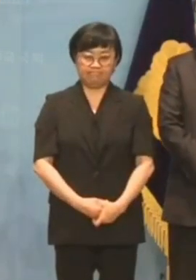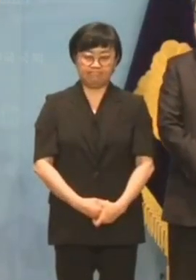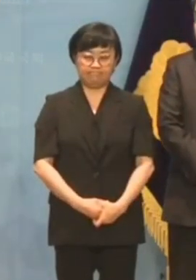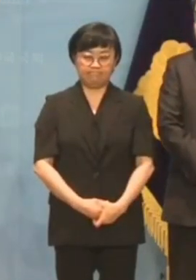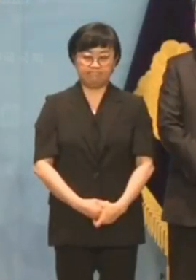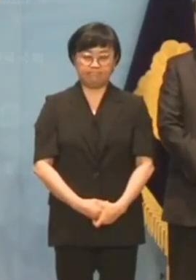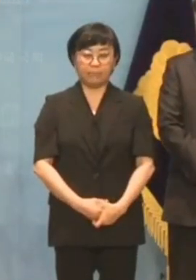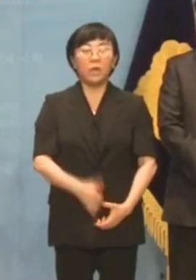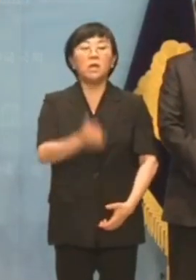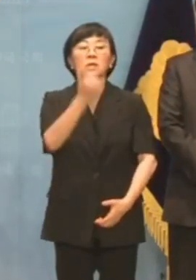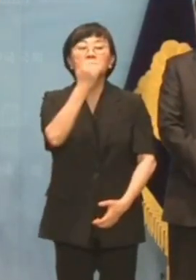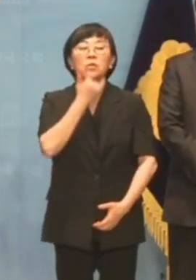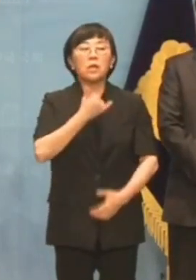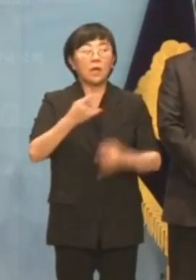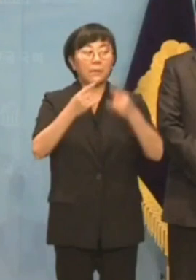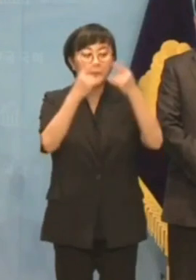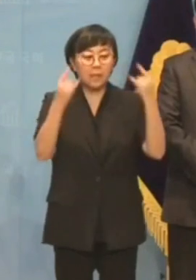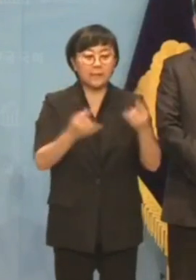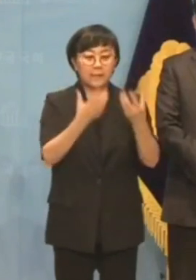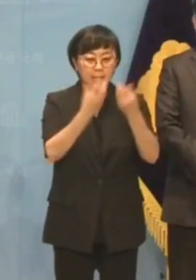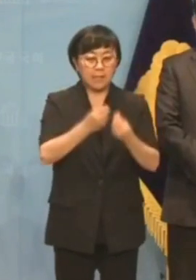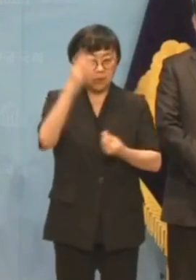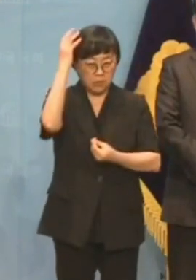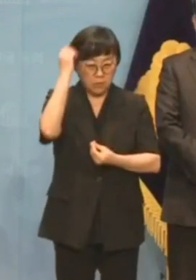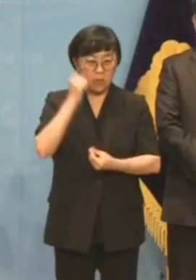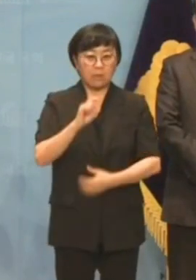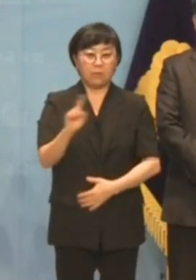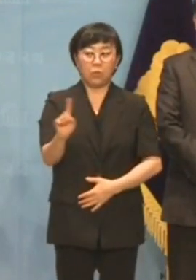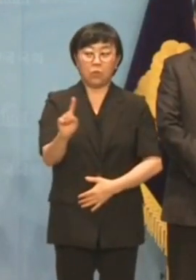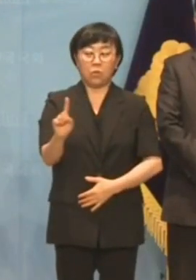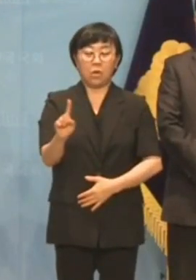네, 독일과 프랑스의 사례를 기억합니다.